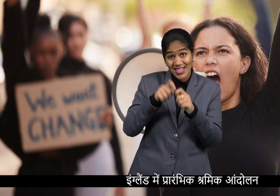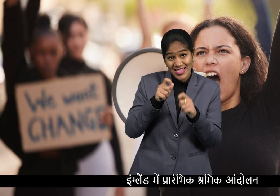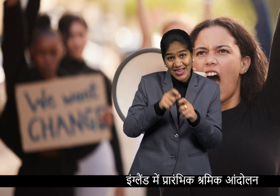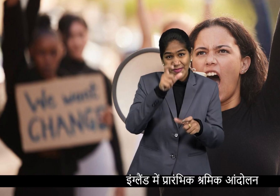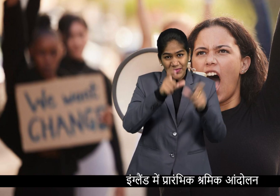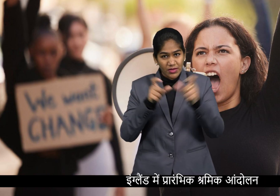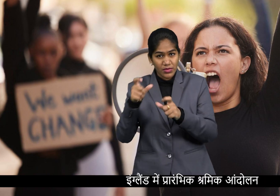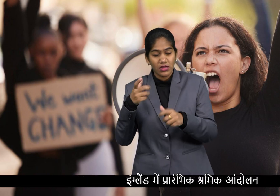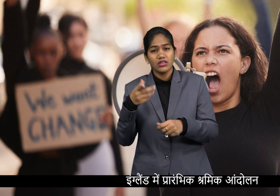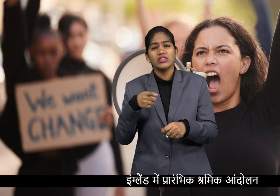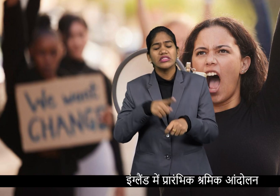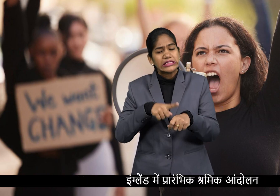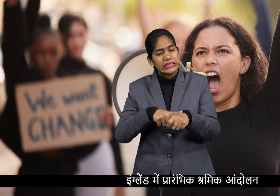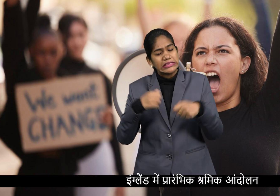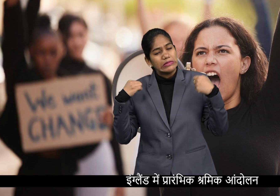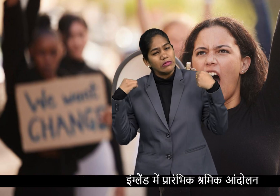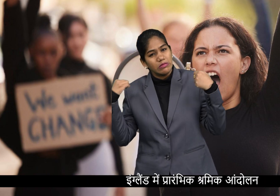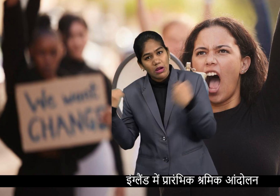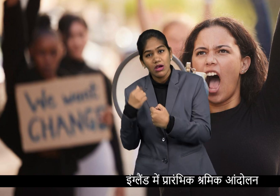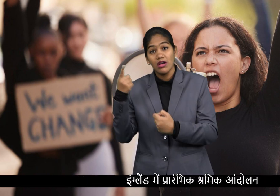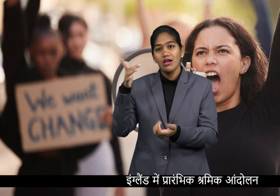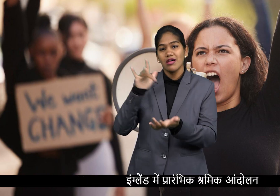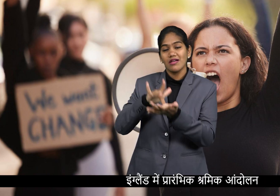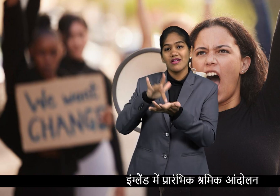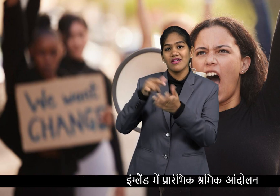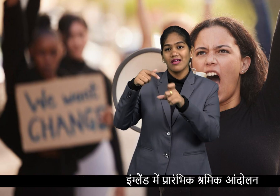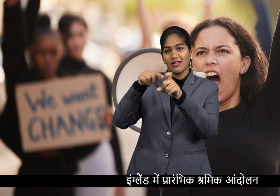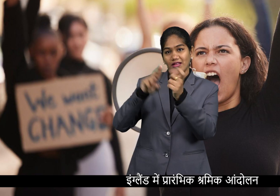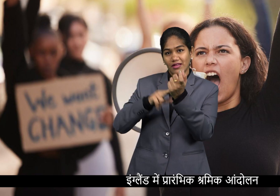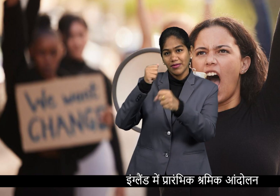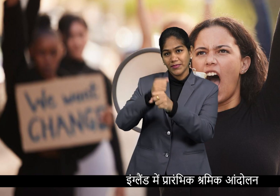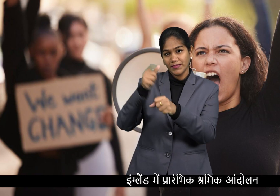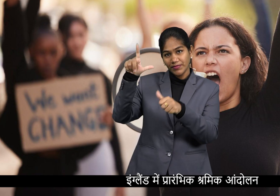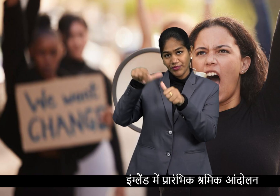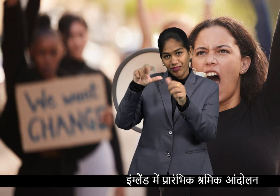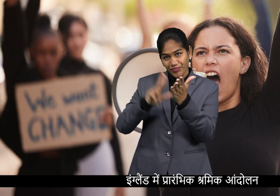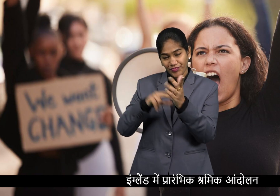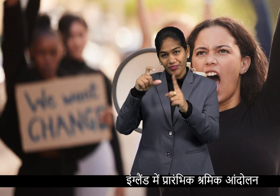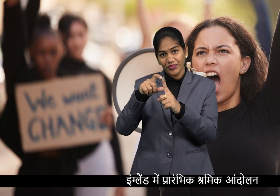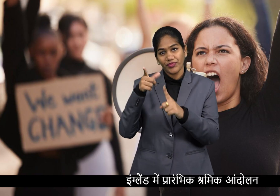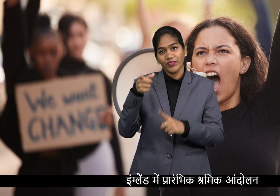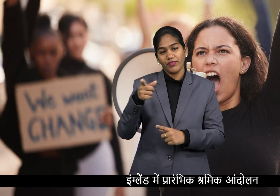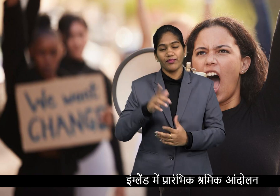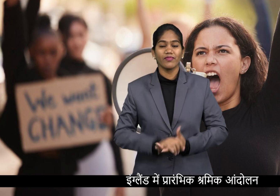इंग्लैंड में प्रारंभिक श्रमिक आंदोलन।